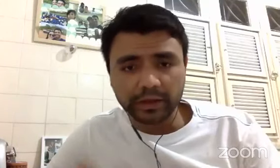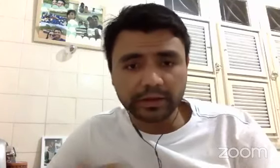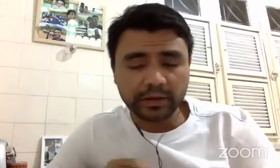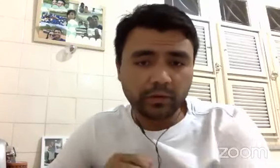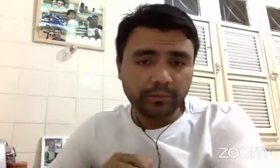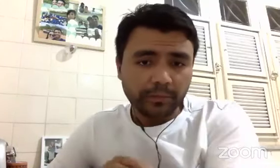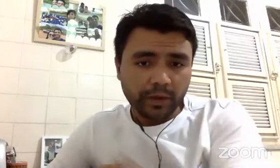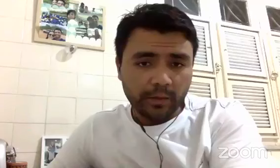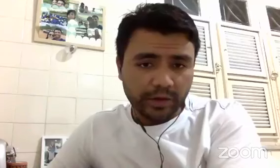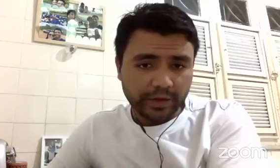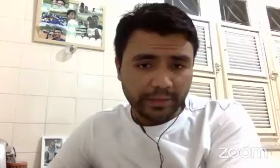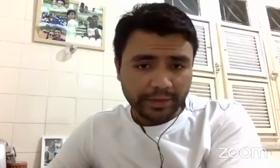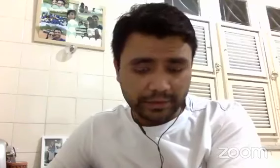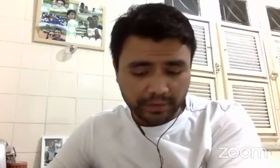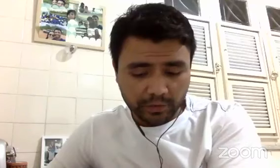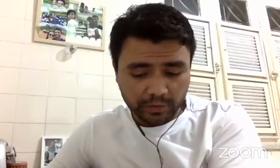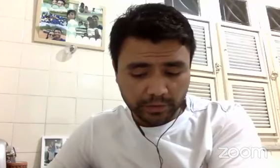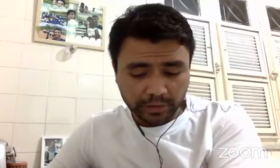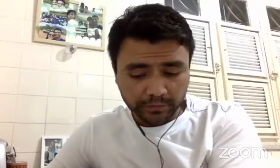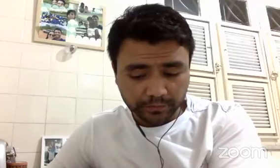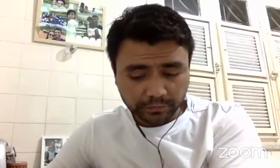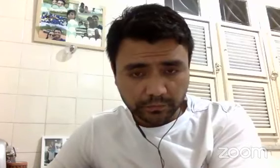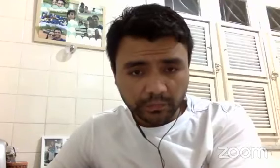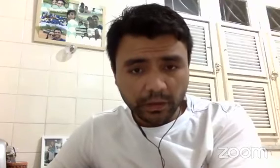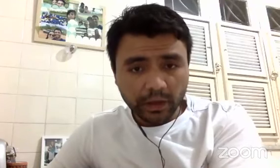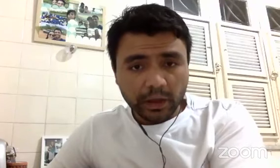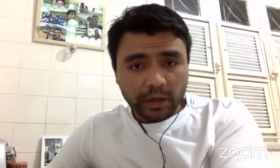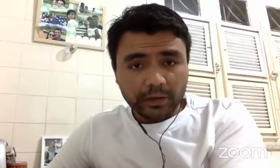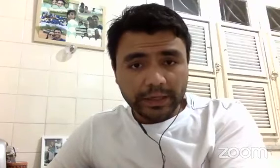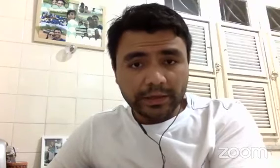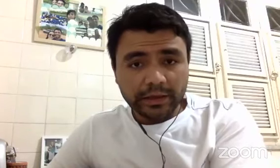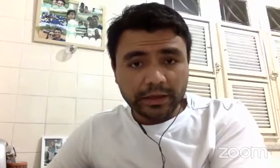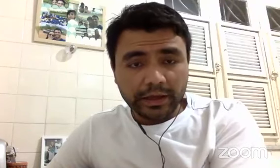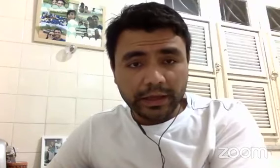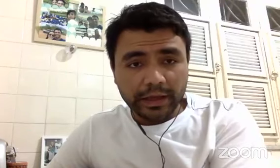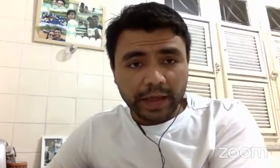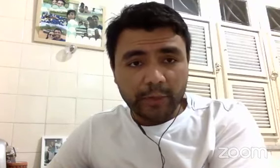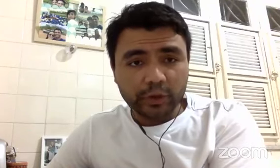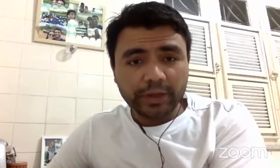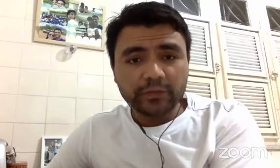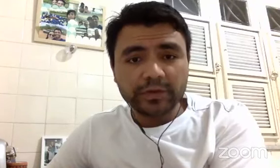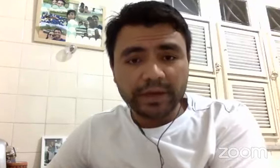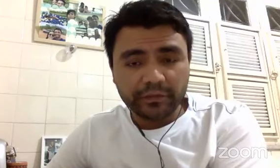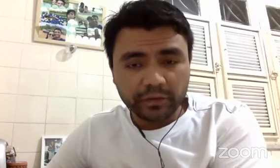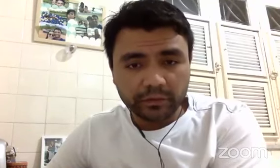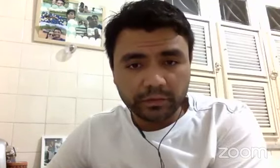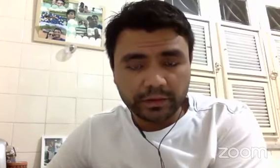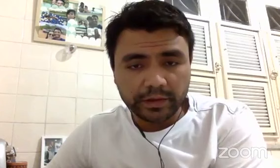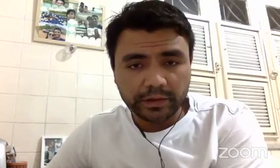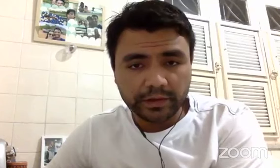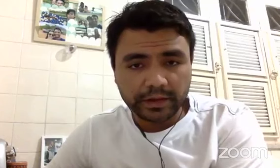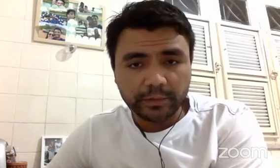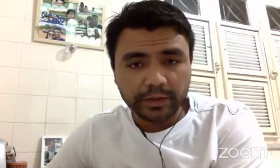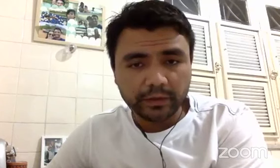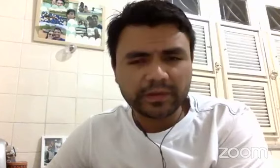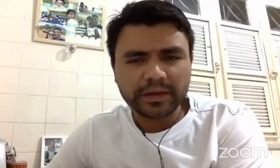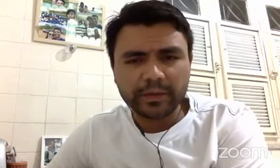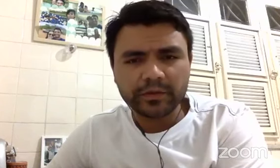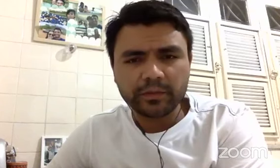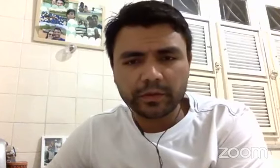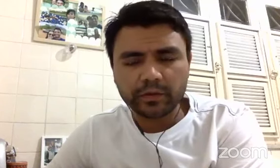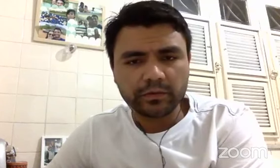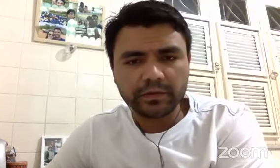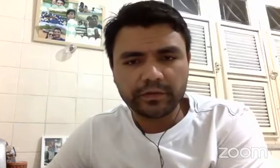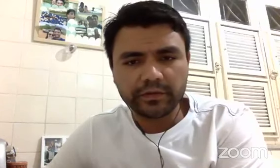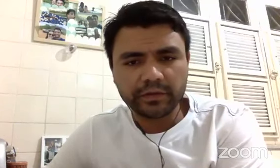muito enriquecedor para a gente estar debatendo saúde mental. Eu queria apostar num desafio nessa campanha. Todas as